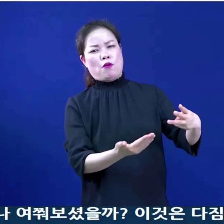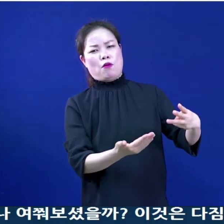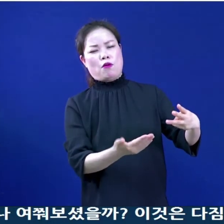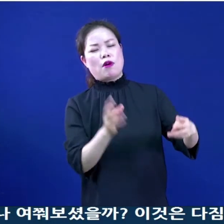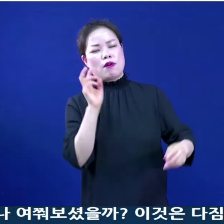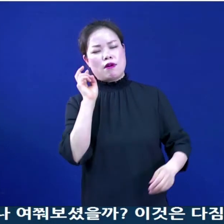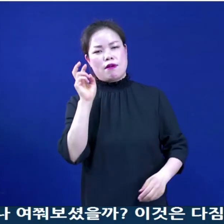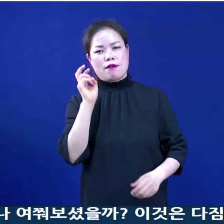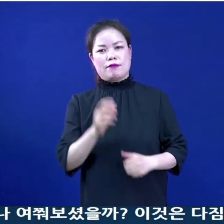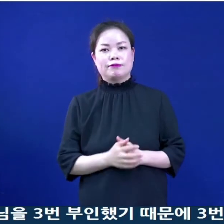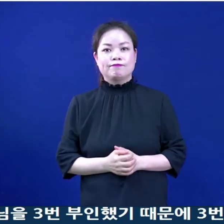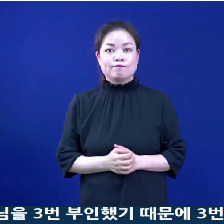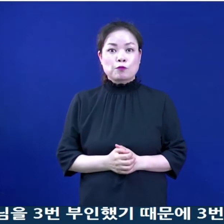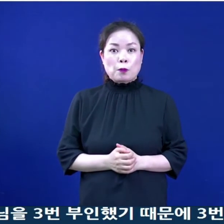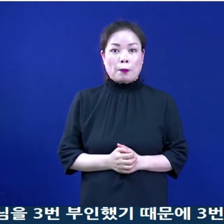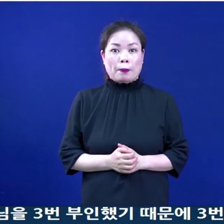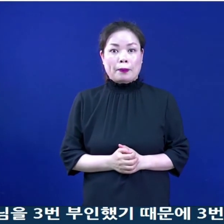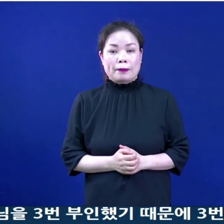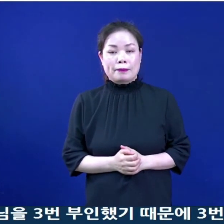수 있습니다.